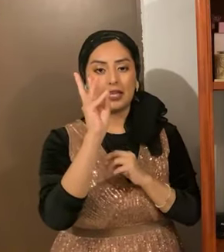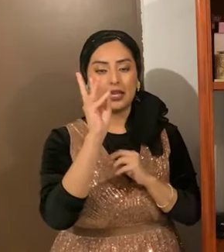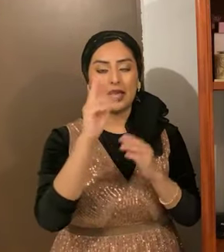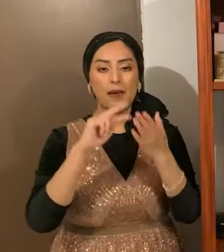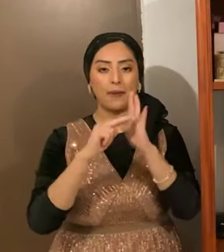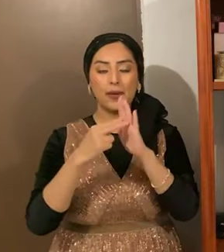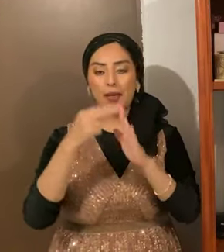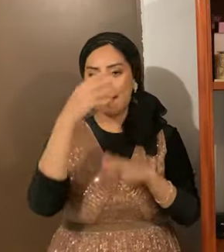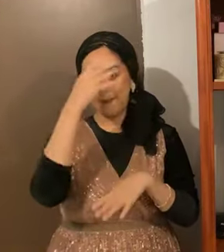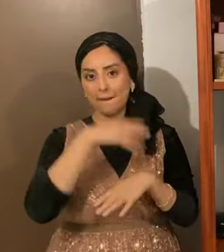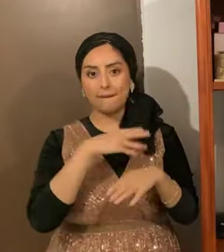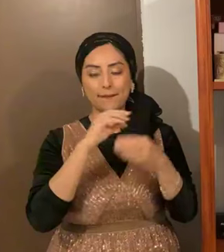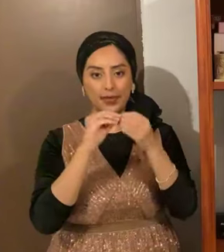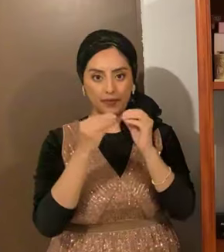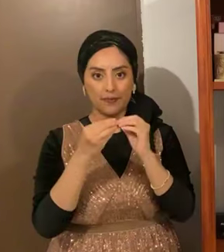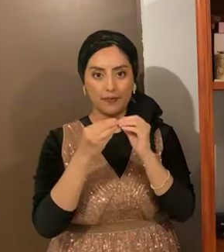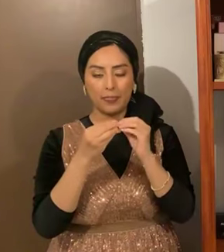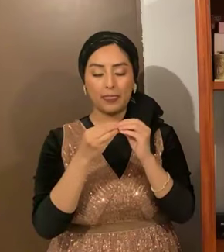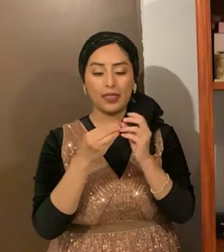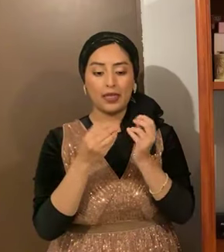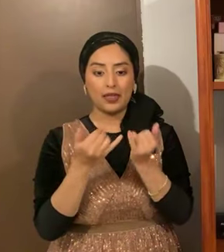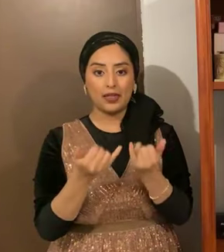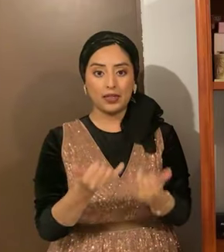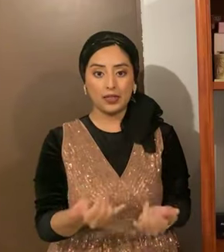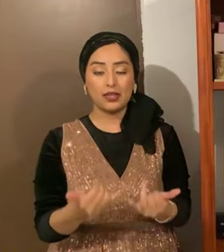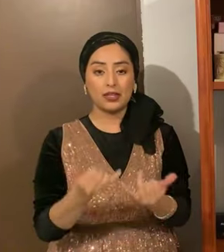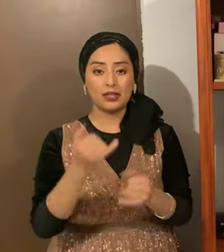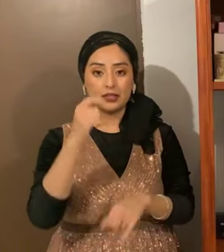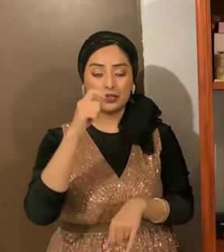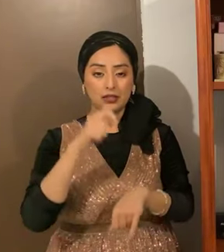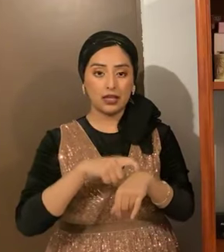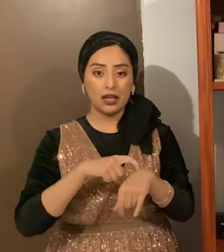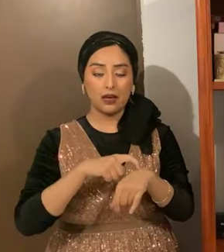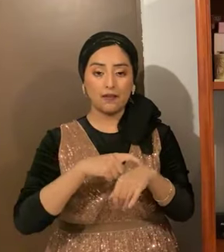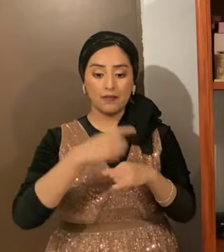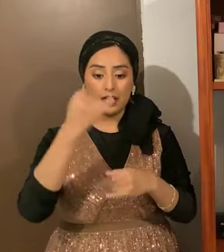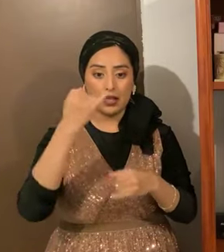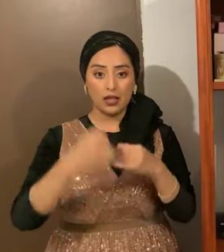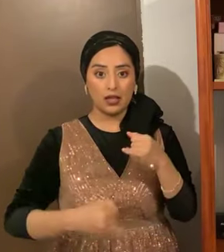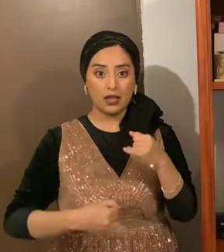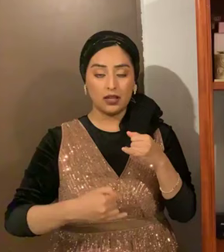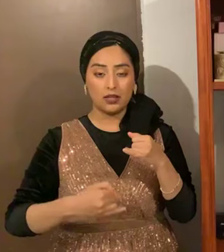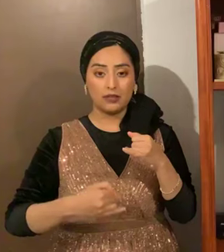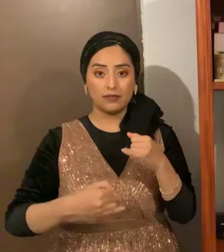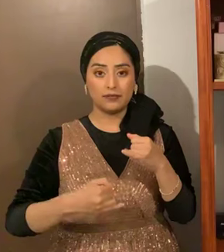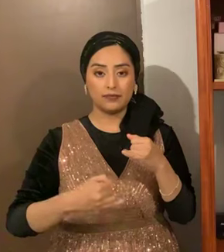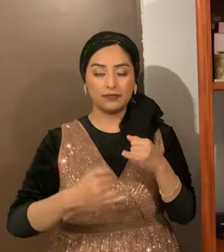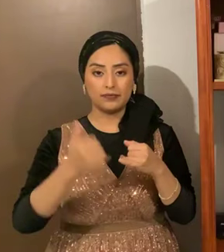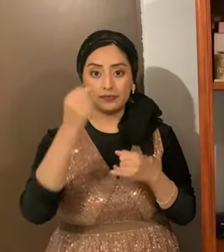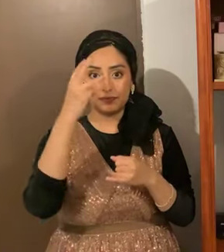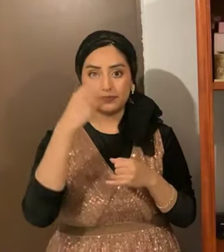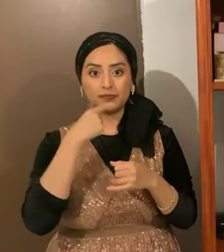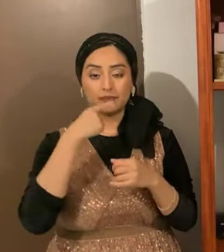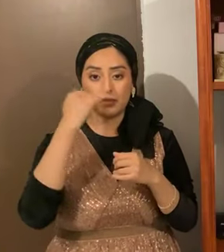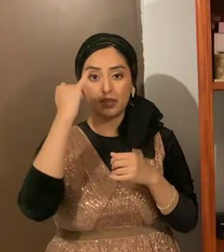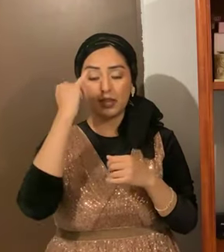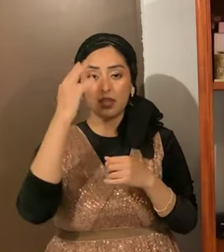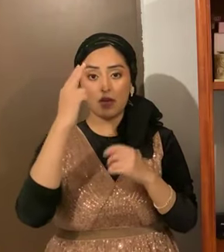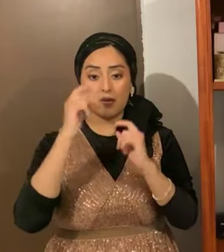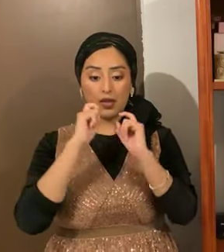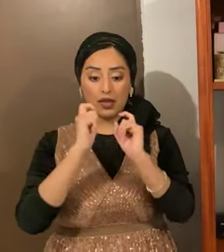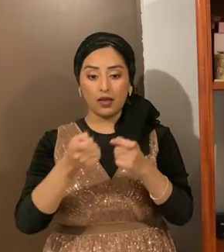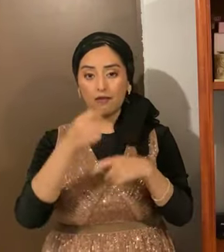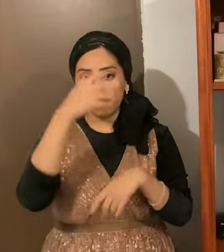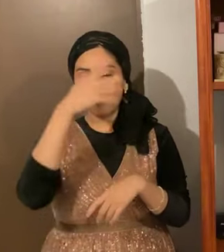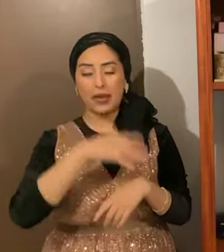hombre. Se terminará este tiempo, ya lo está anunciando Yahshua, que es el tiempo que dio al hombre,